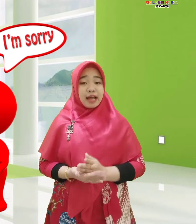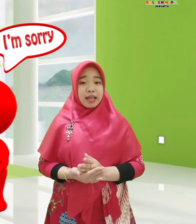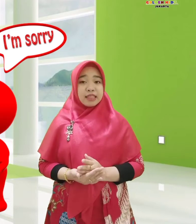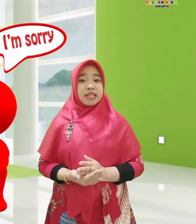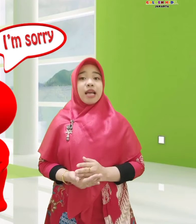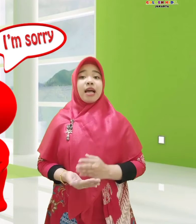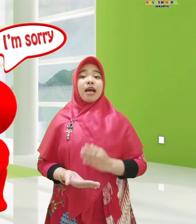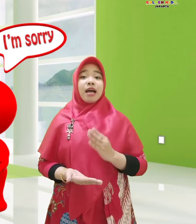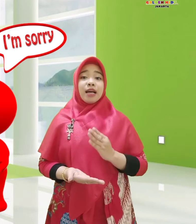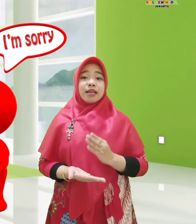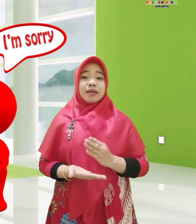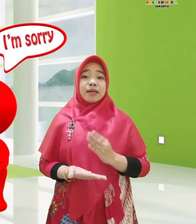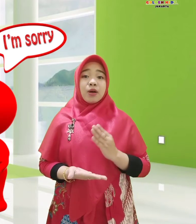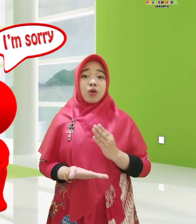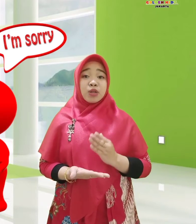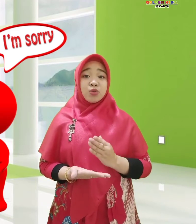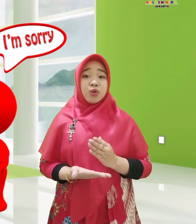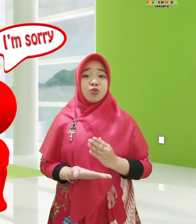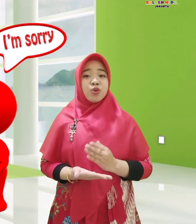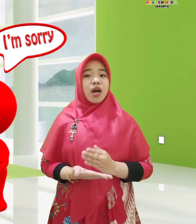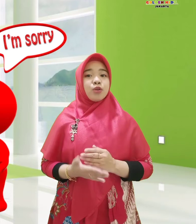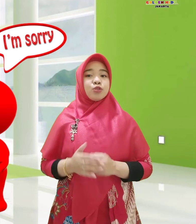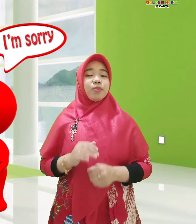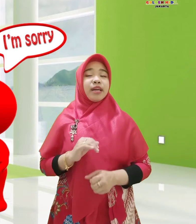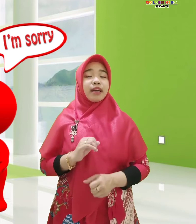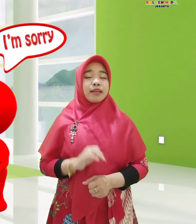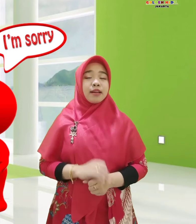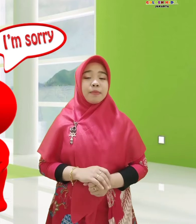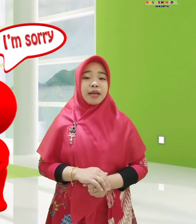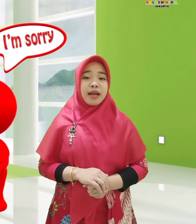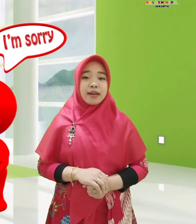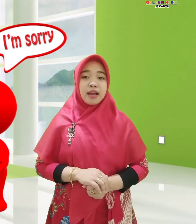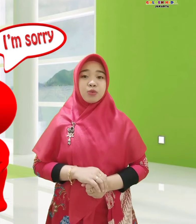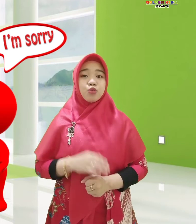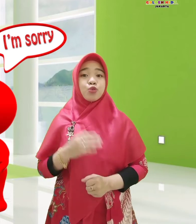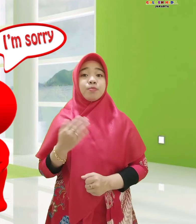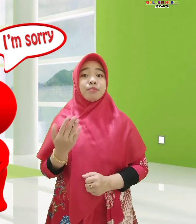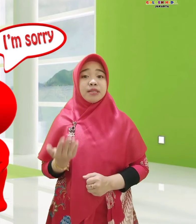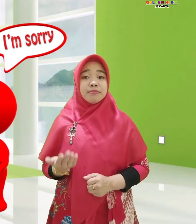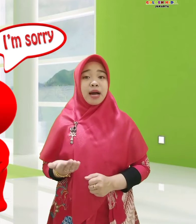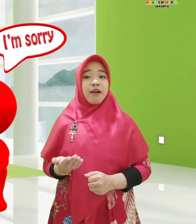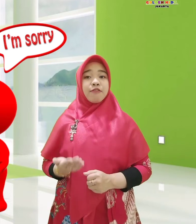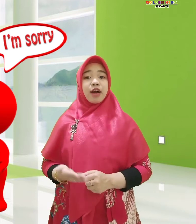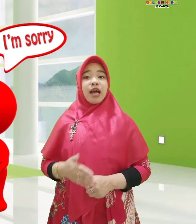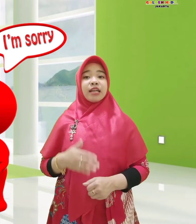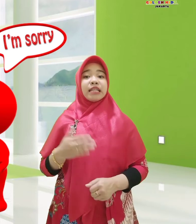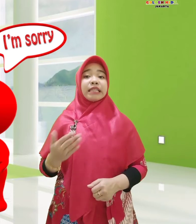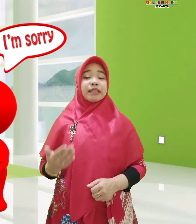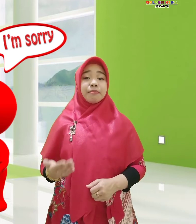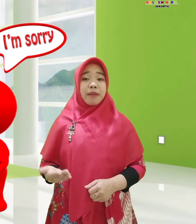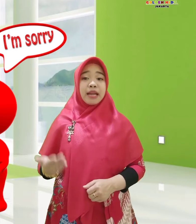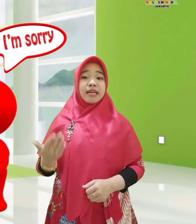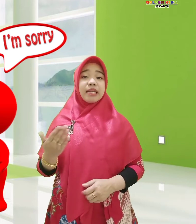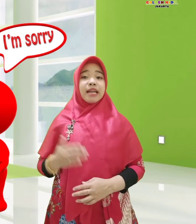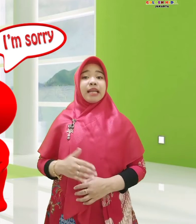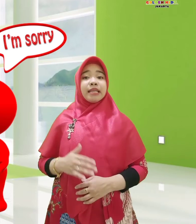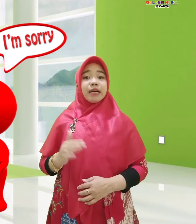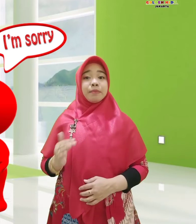Dan orang tua juga harus mengingatkan kepada anak untuk memaafkan teman yang